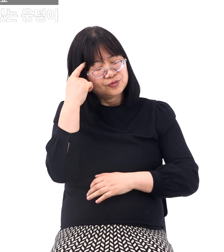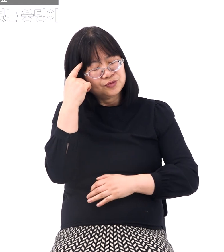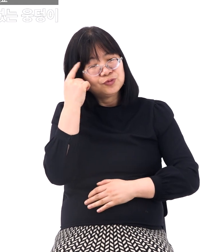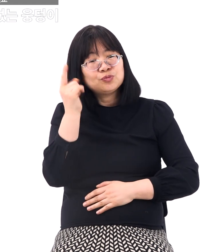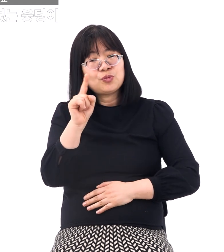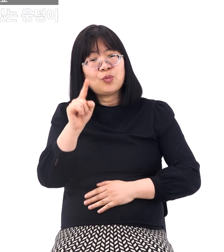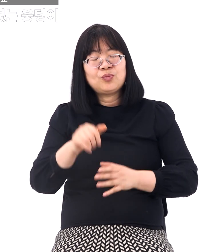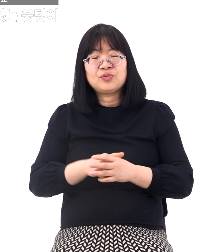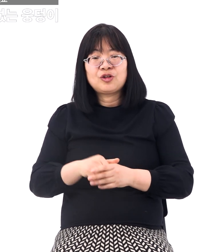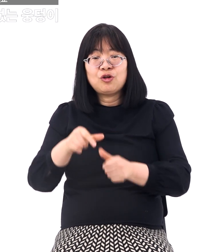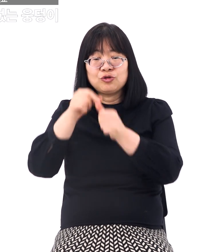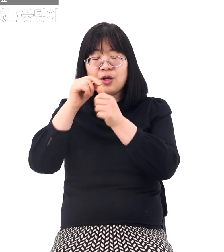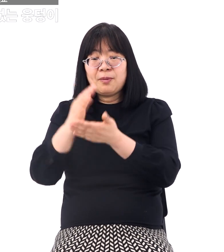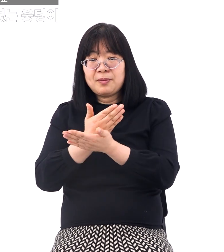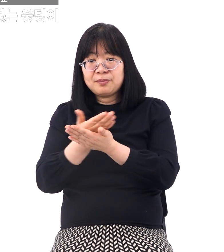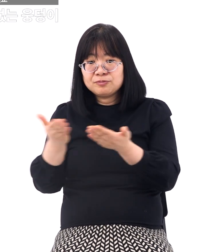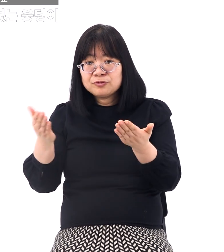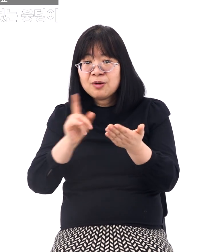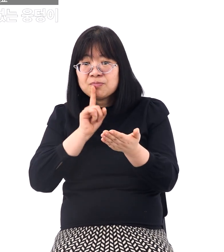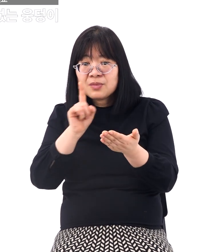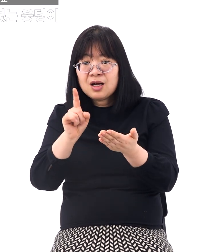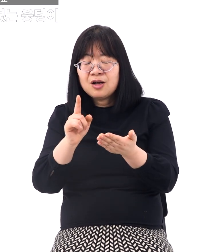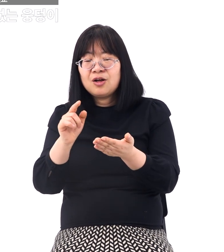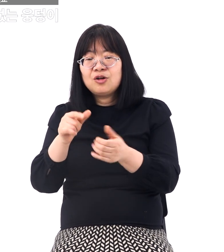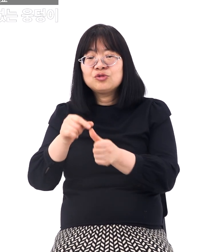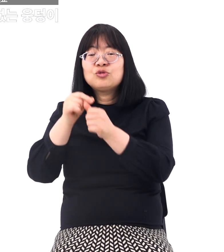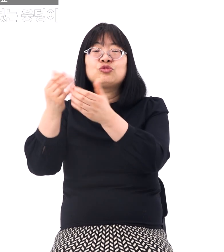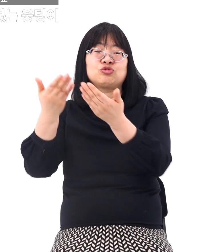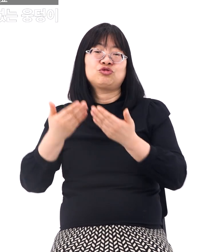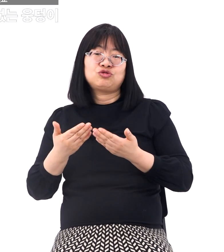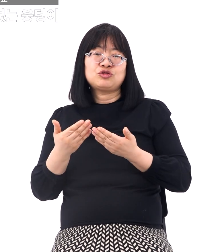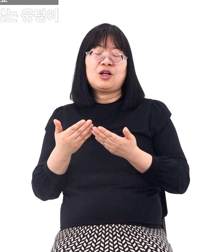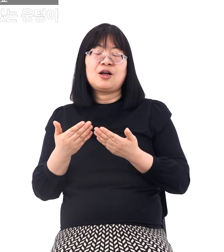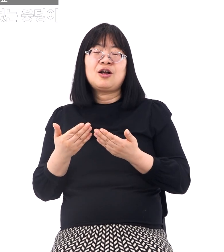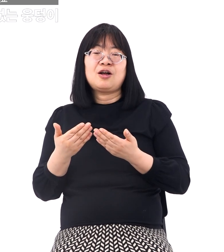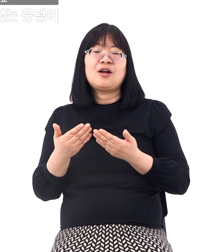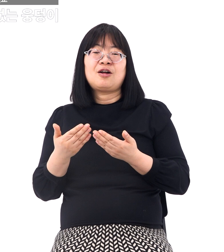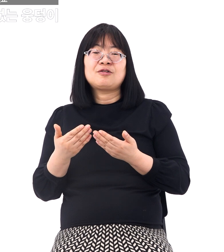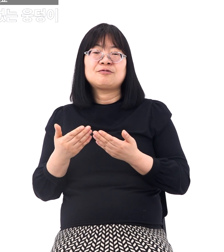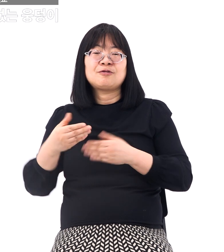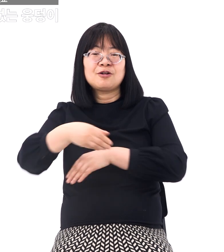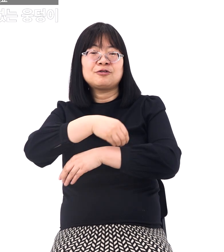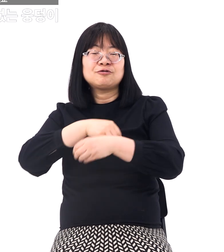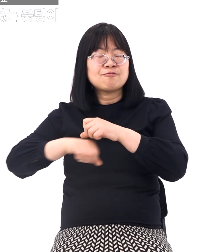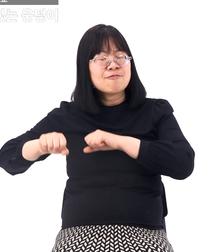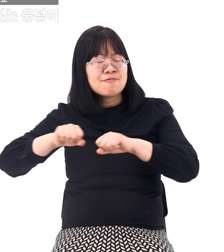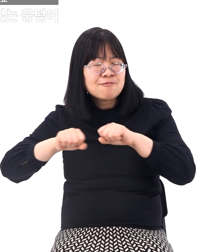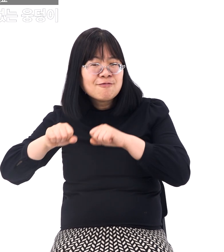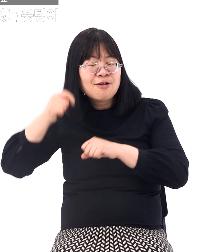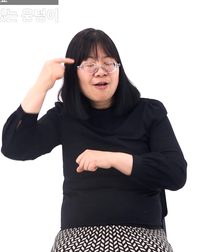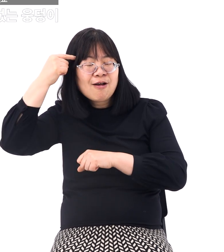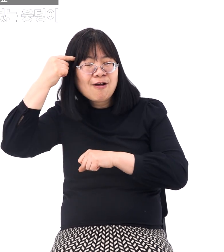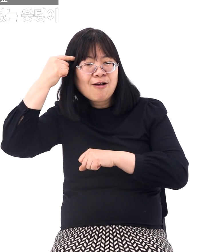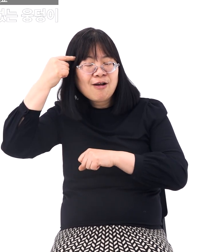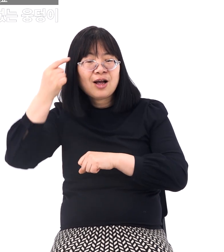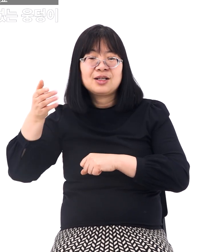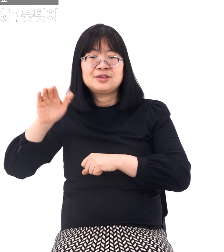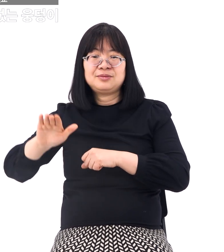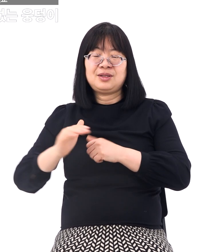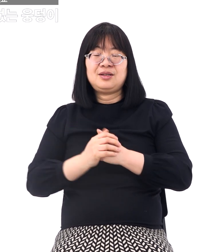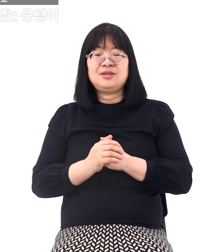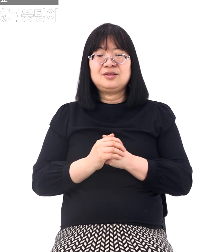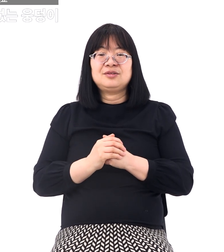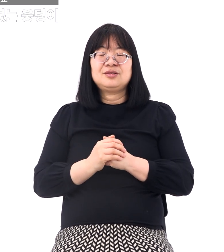여기서 구원을 베풀다 그러니까 구원을 주신다 이렇게 능동적인 개념으로 이해를 하는데, 원문은